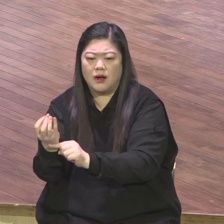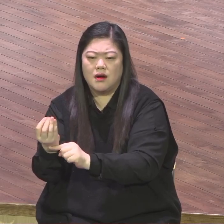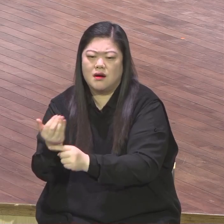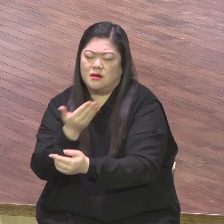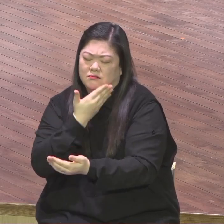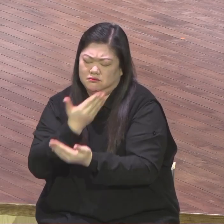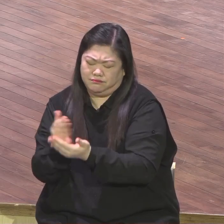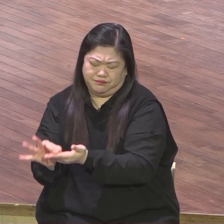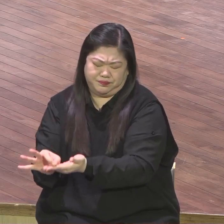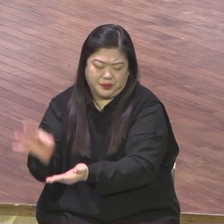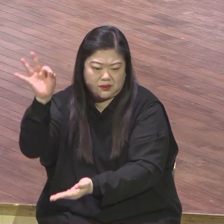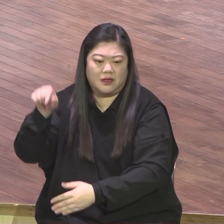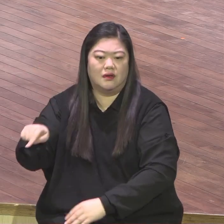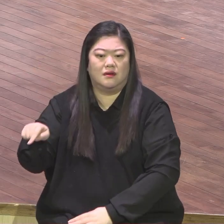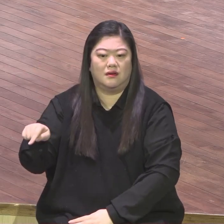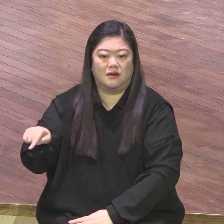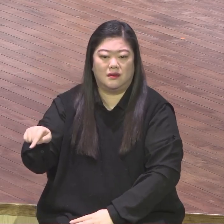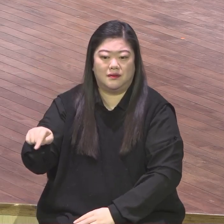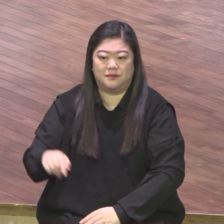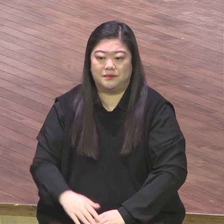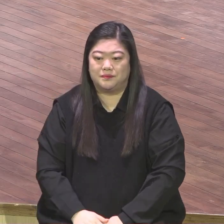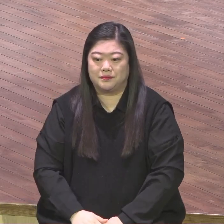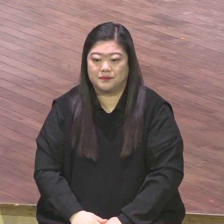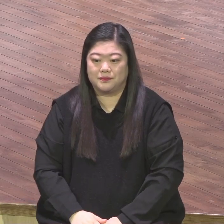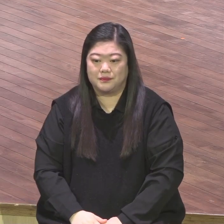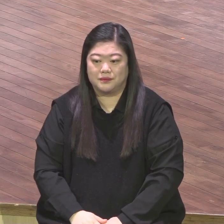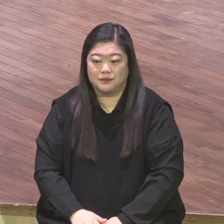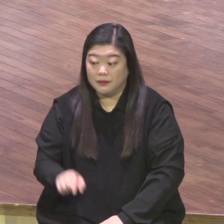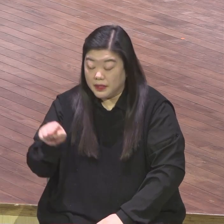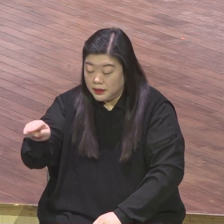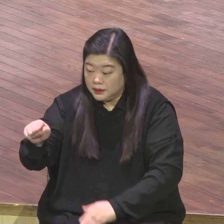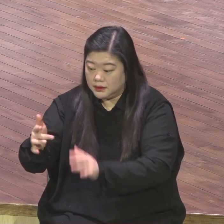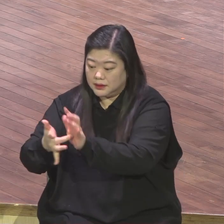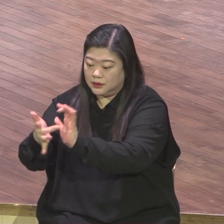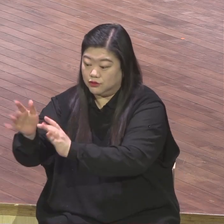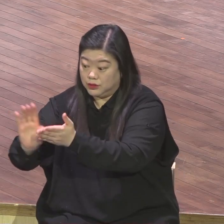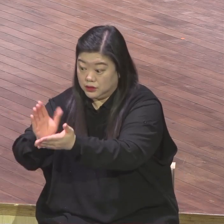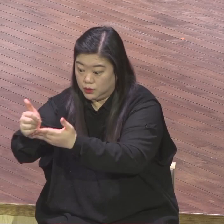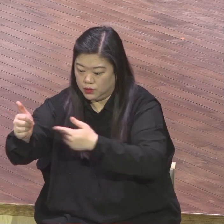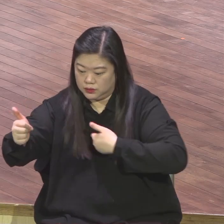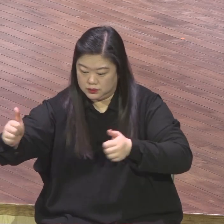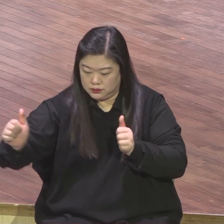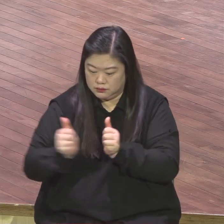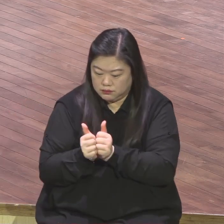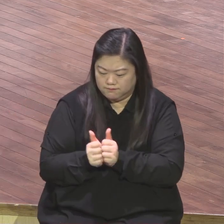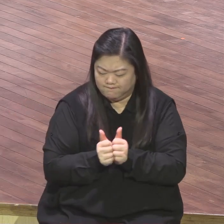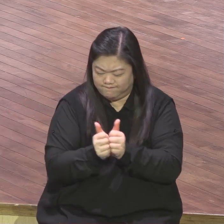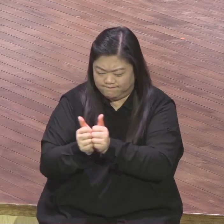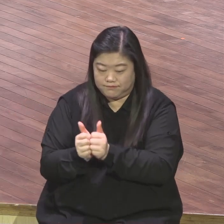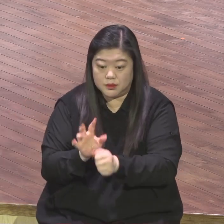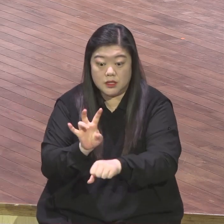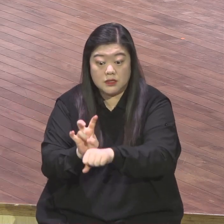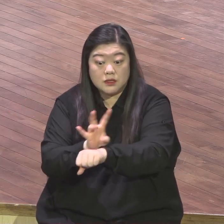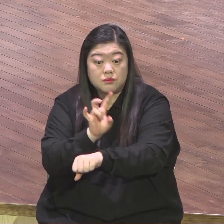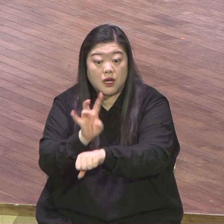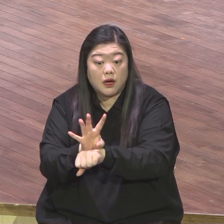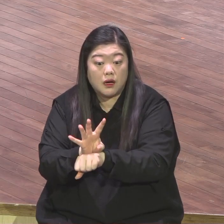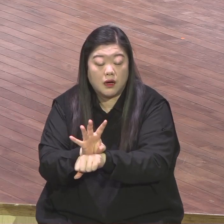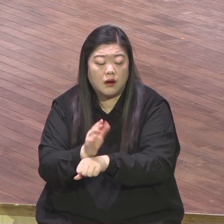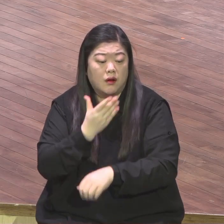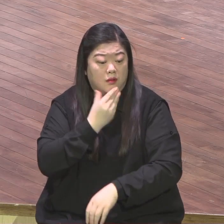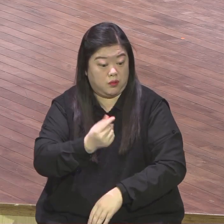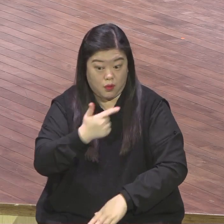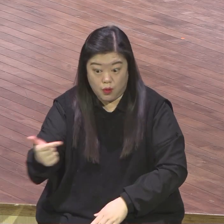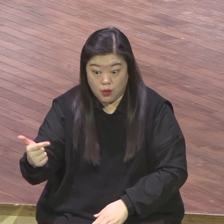이 예수 그리스도와 함께하는 24시의 축복을 체험하니까 그 어떤 것도 문제가 되지 않는다는